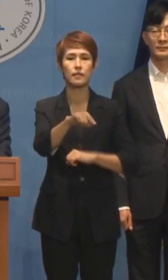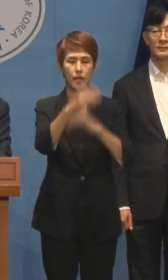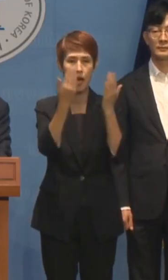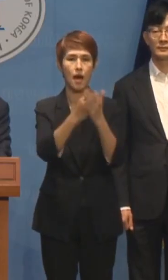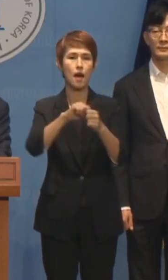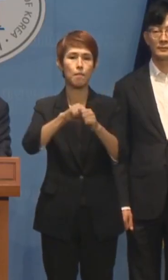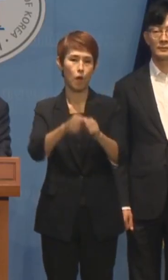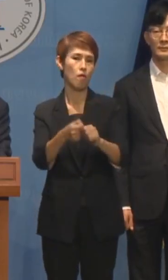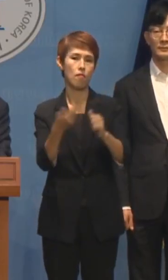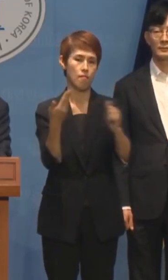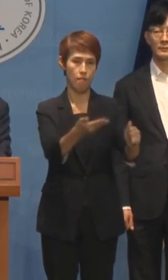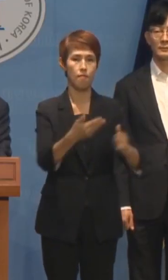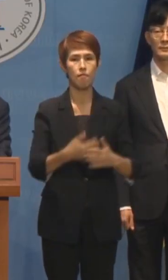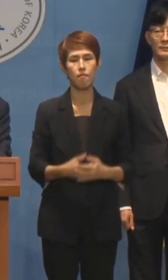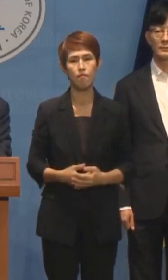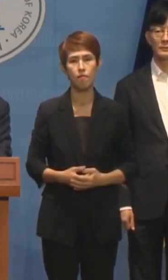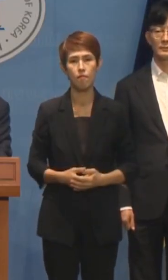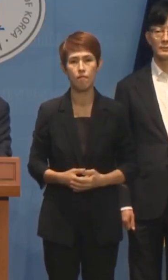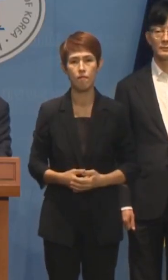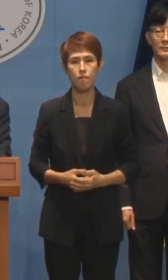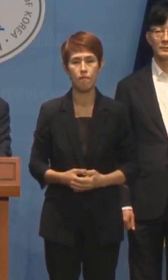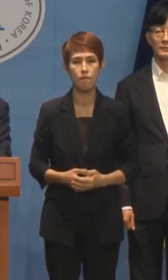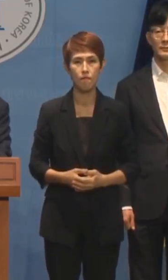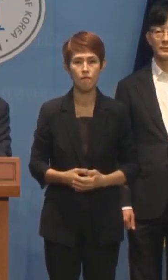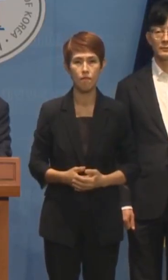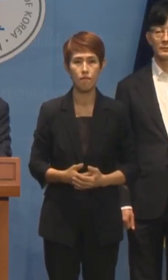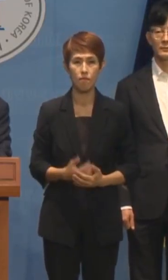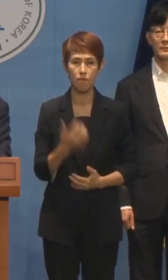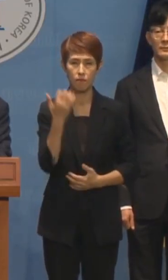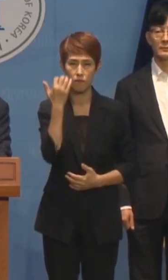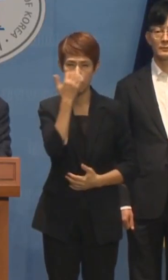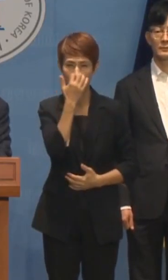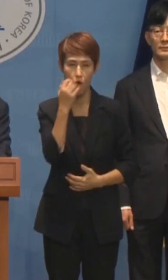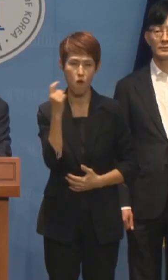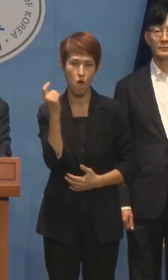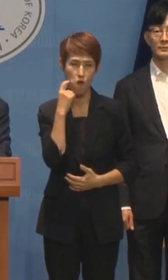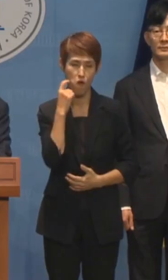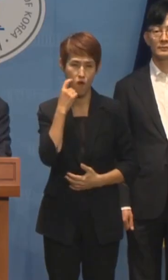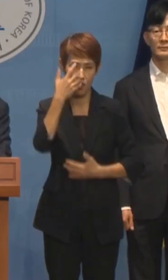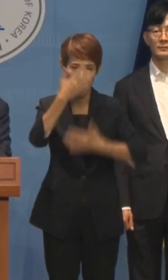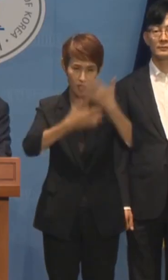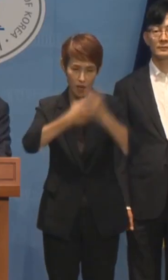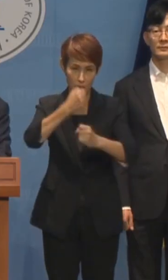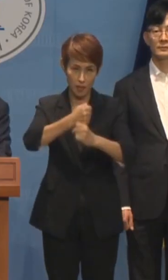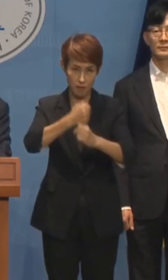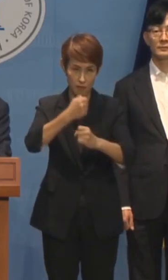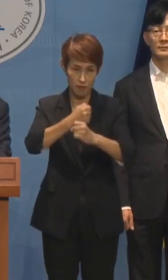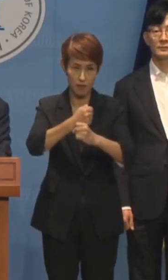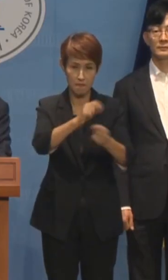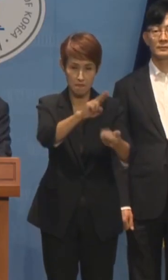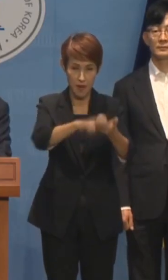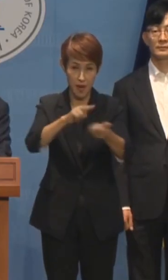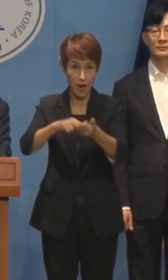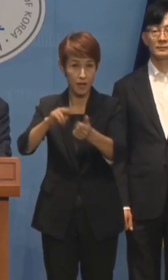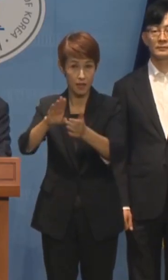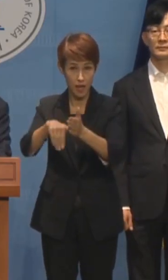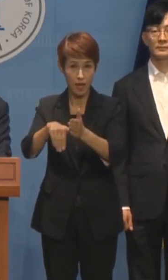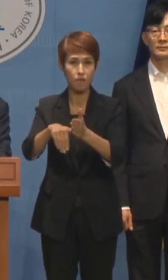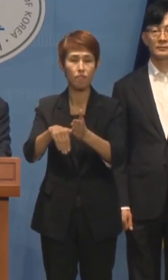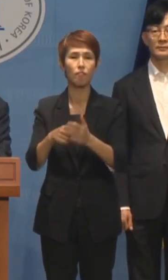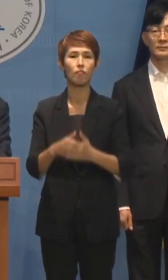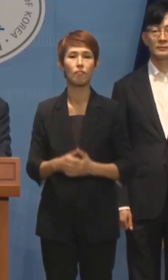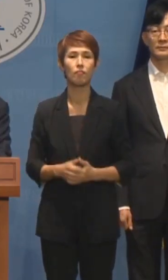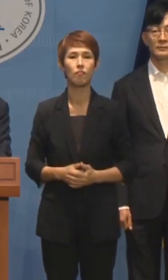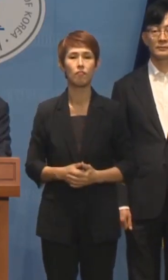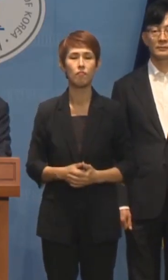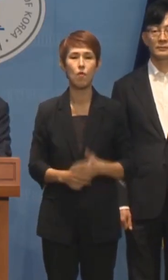규정을 신설하고 성적 허위 영상물 제작, 유통 시 법정형을